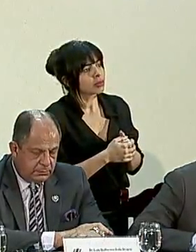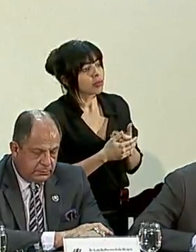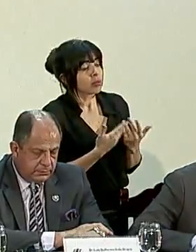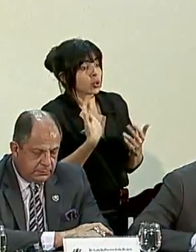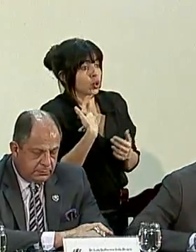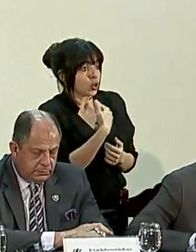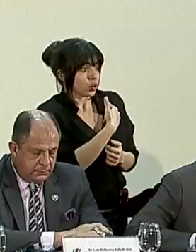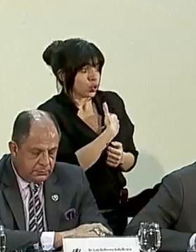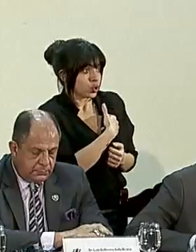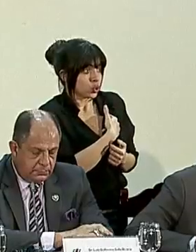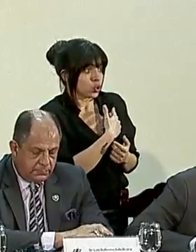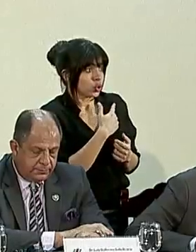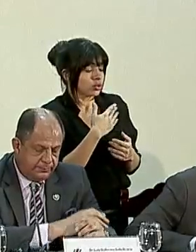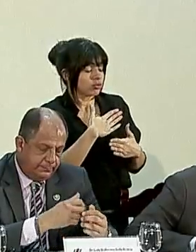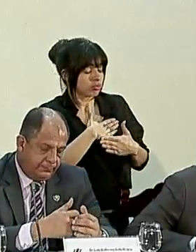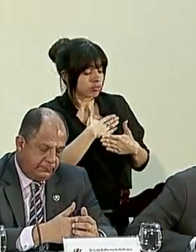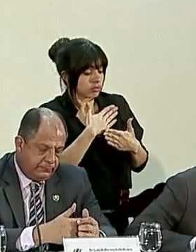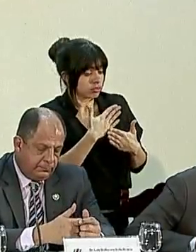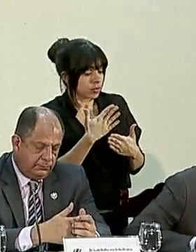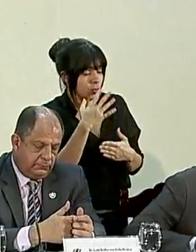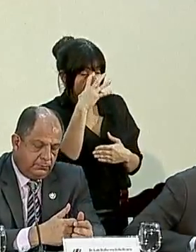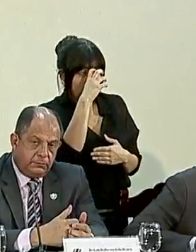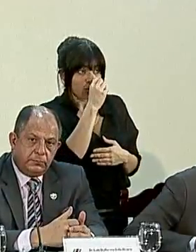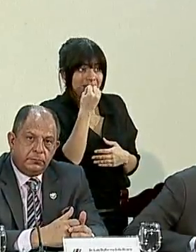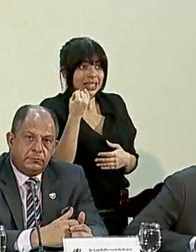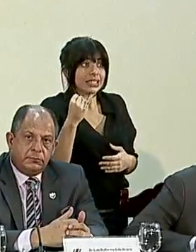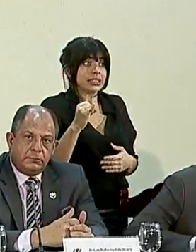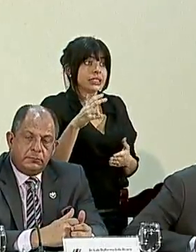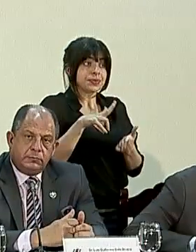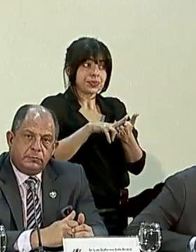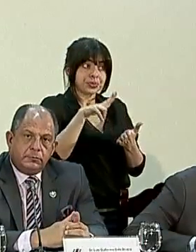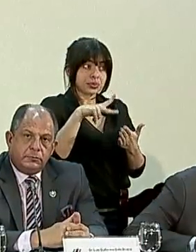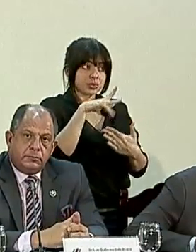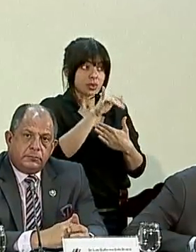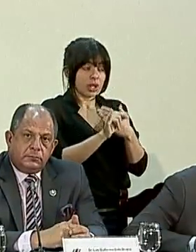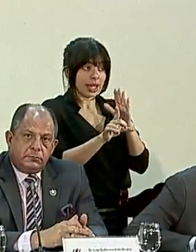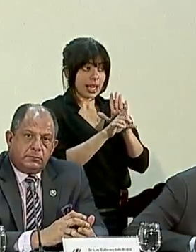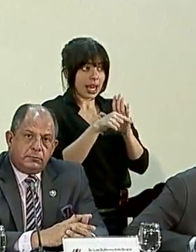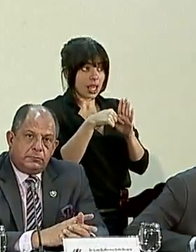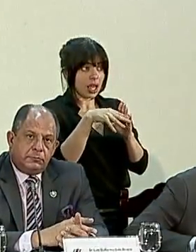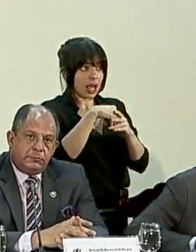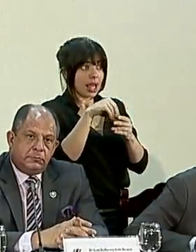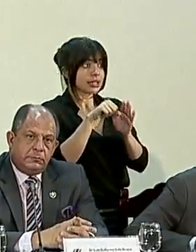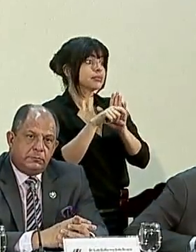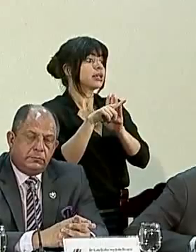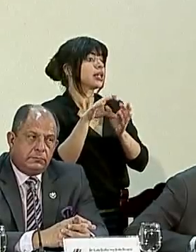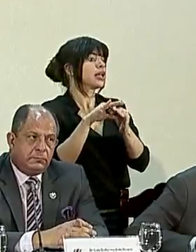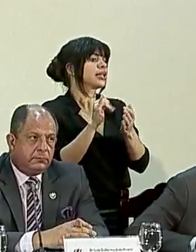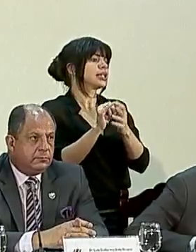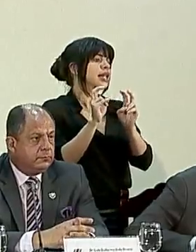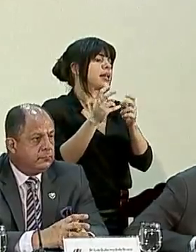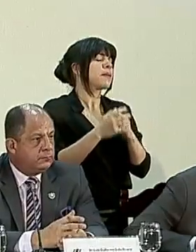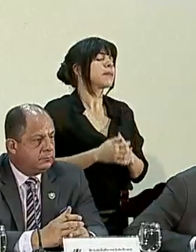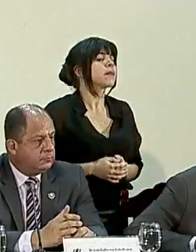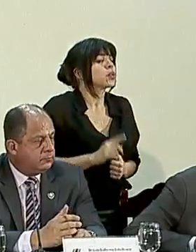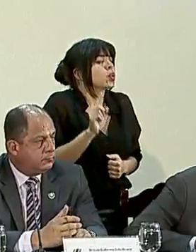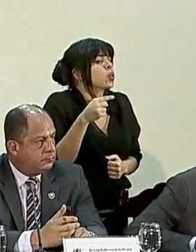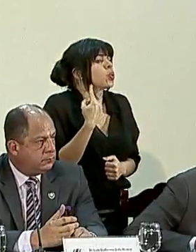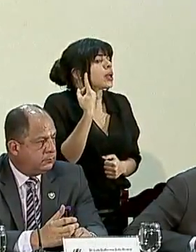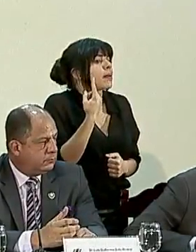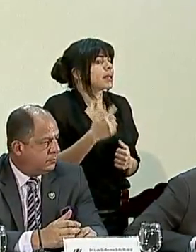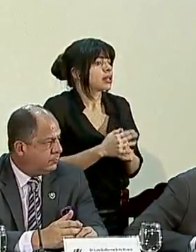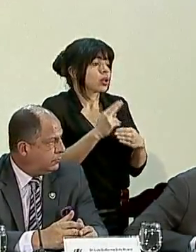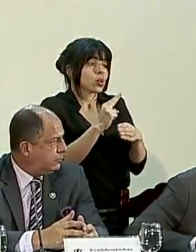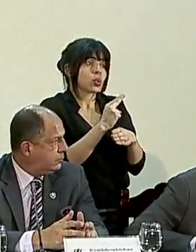Nosotros en lo que estaríamos dispuestos a considerar si se llegara a aprobar un proyecto de ley en Asamblea Legislativa en este sentido es únicamente